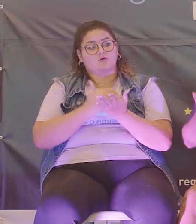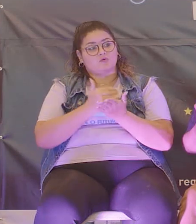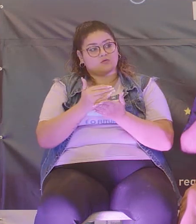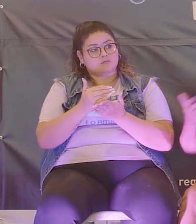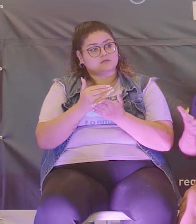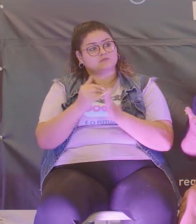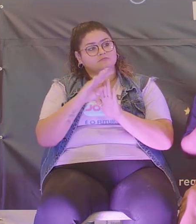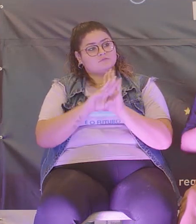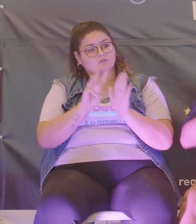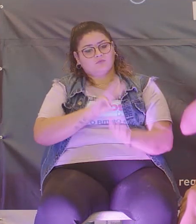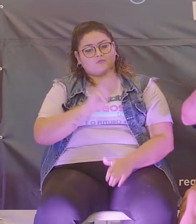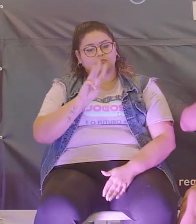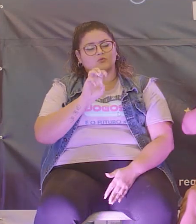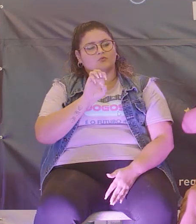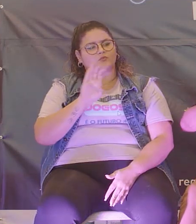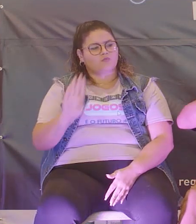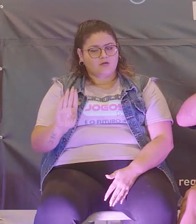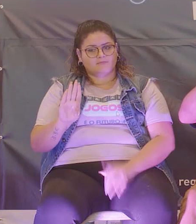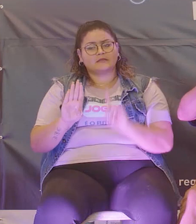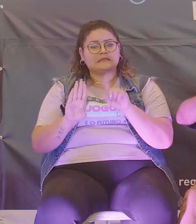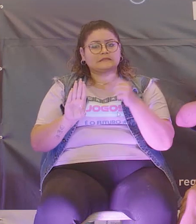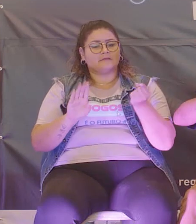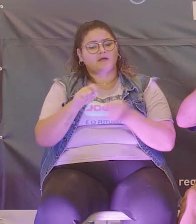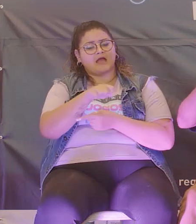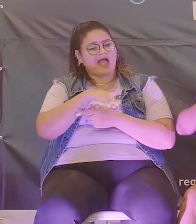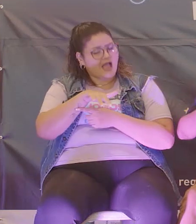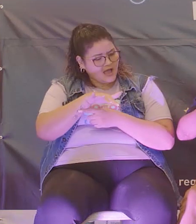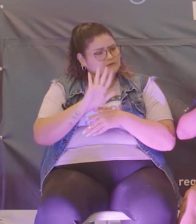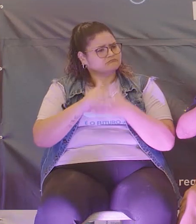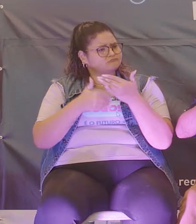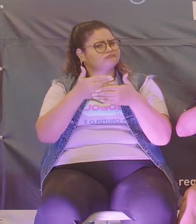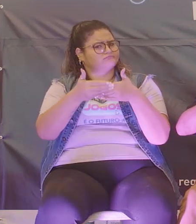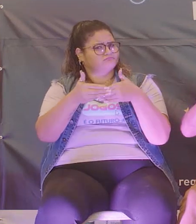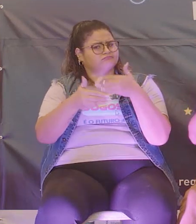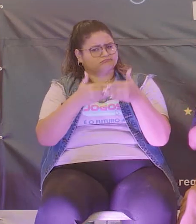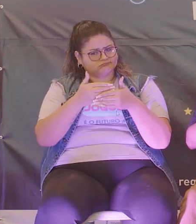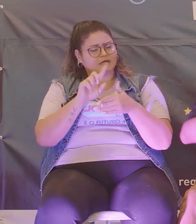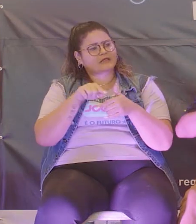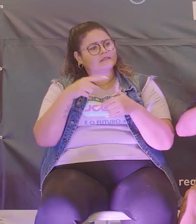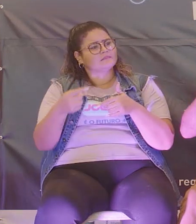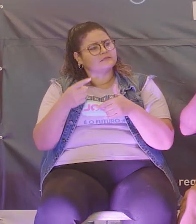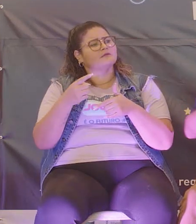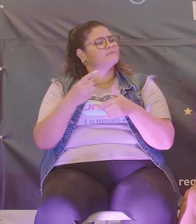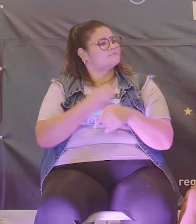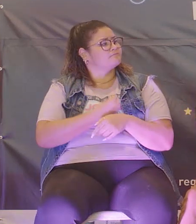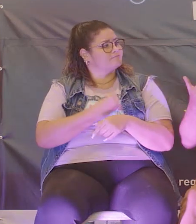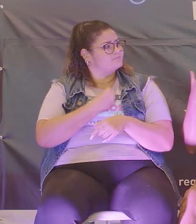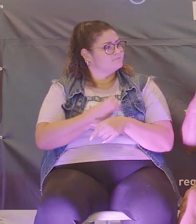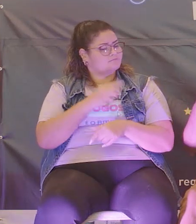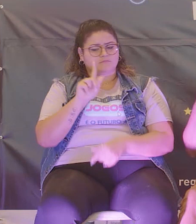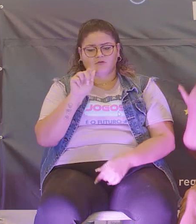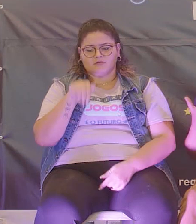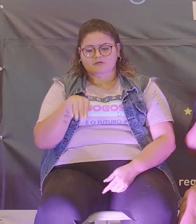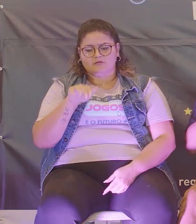programação, web. Fui para essa área, fui trabalhando nisso, fui desenvolvendo. E aí depois de um tempo eu participei de uma Game Jam, que é como está